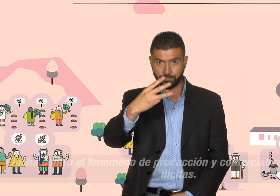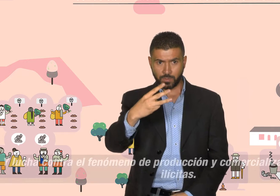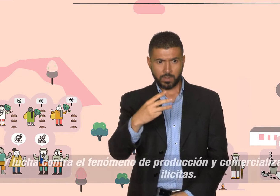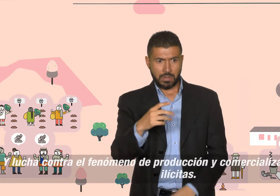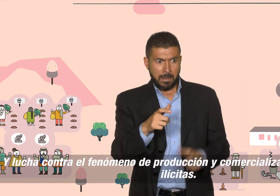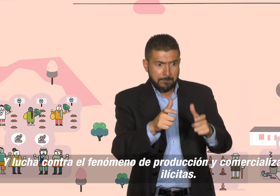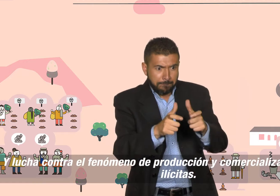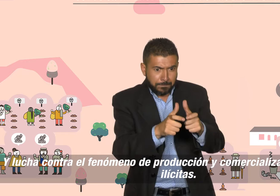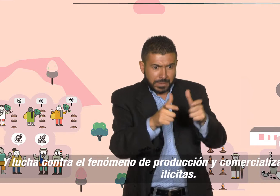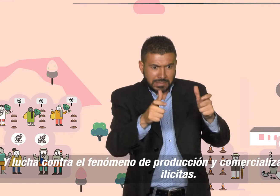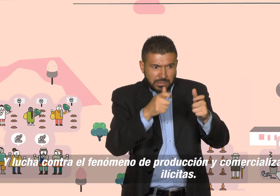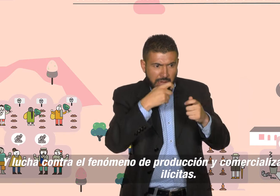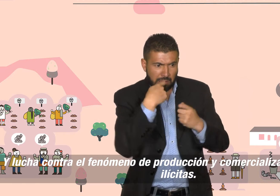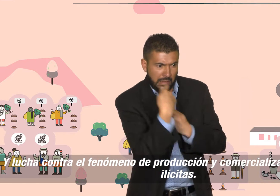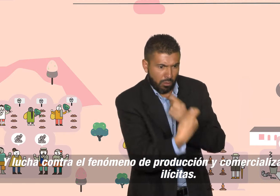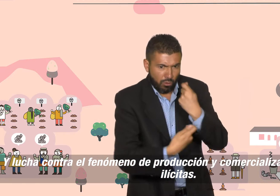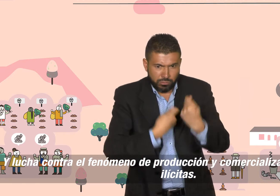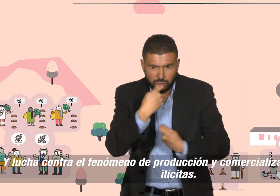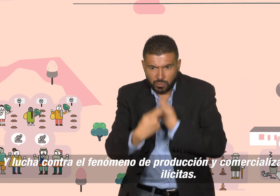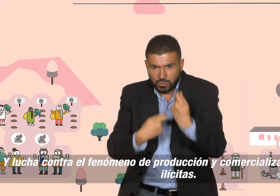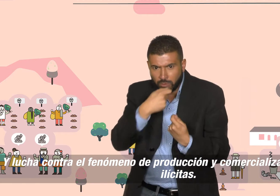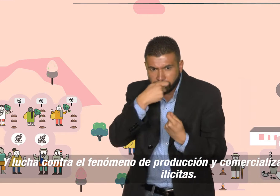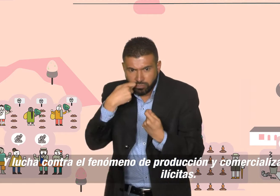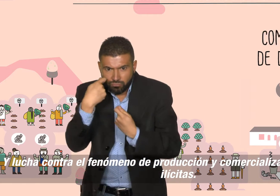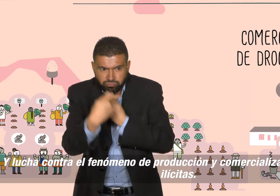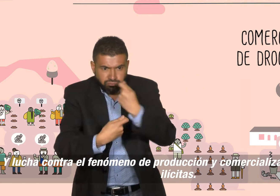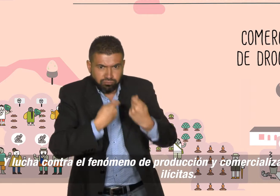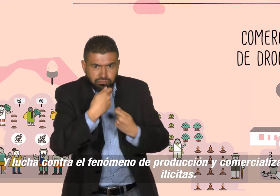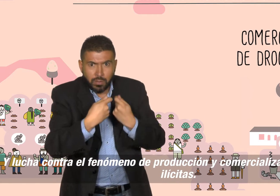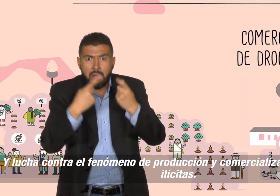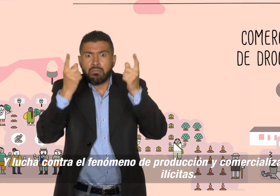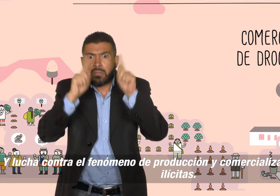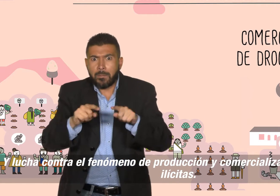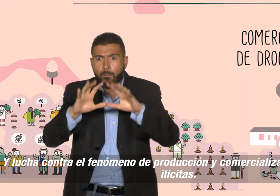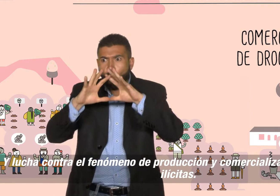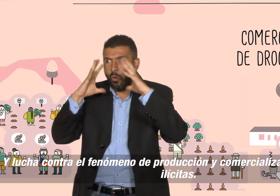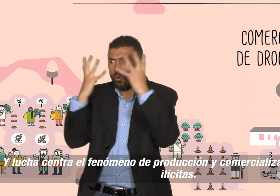y lucha contra el fenómeno de producción y comercialización de drogas ilícitas